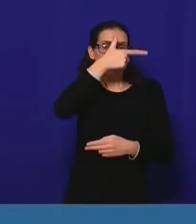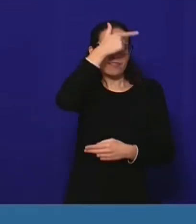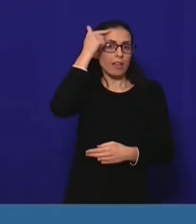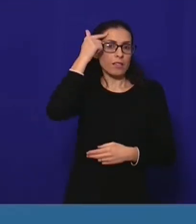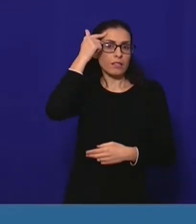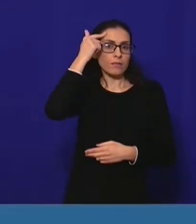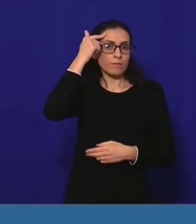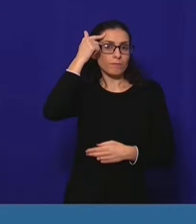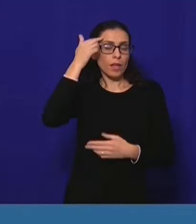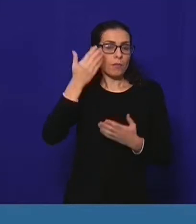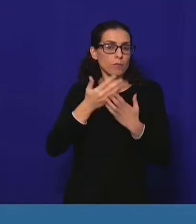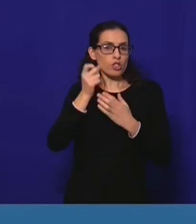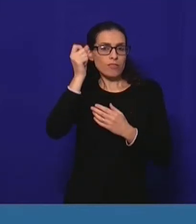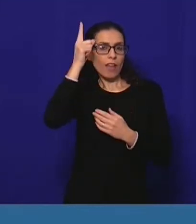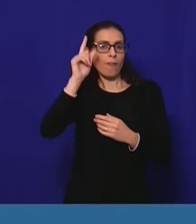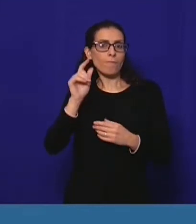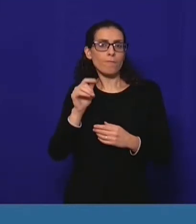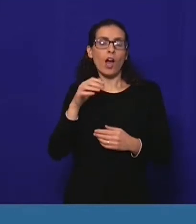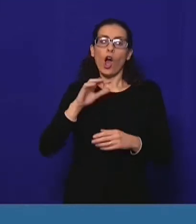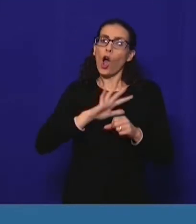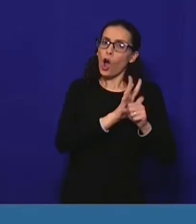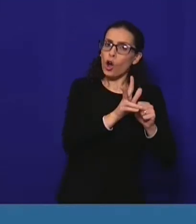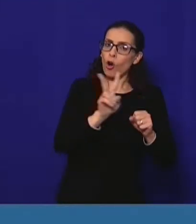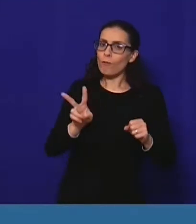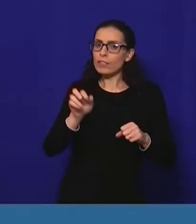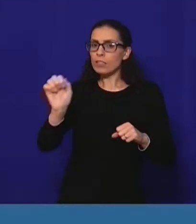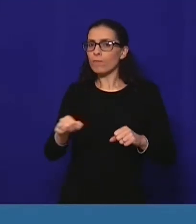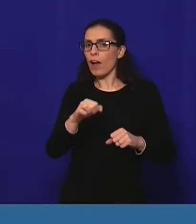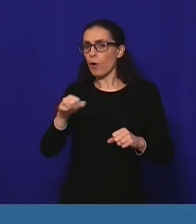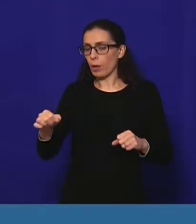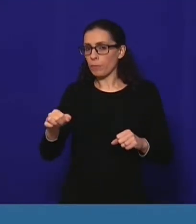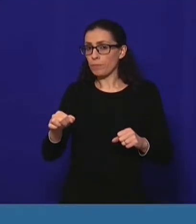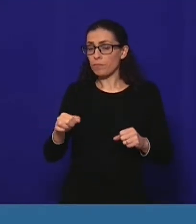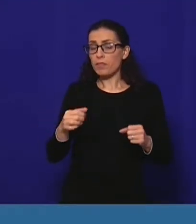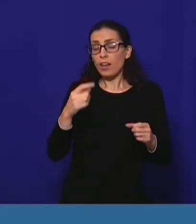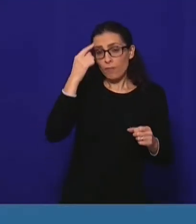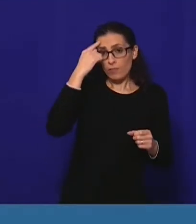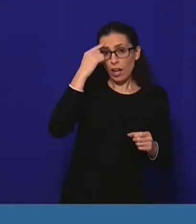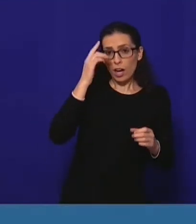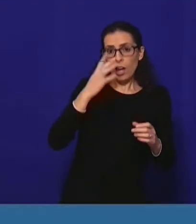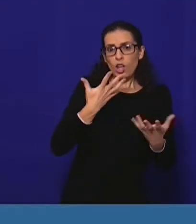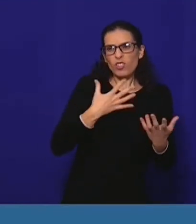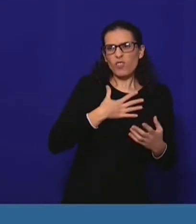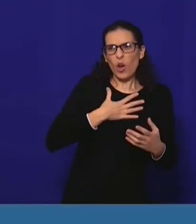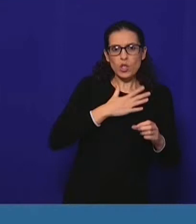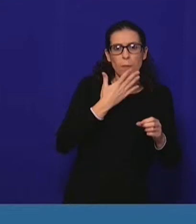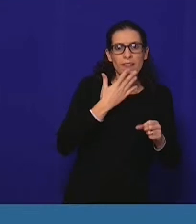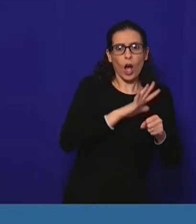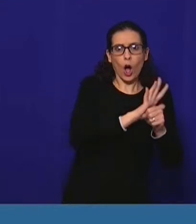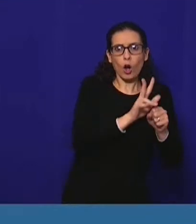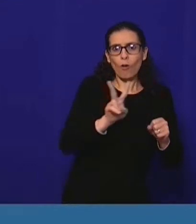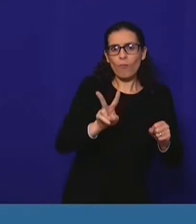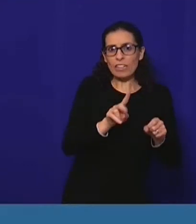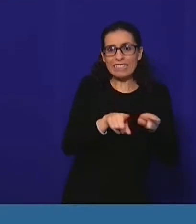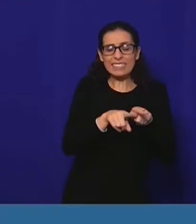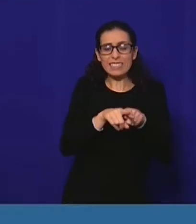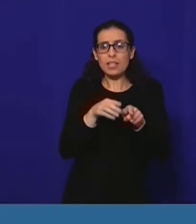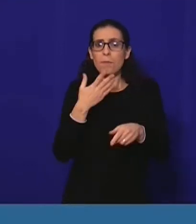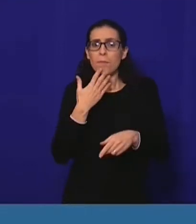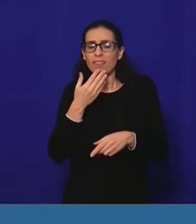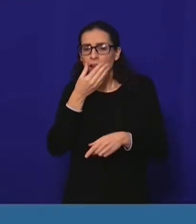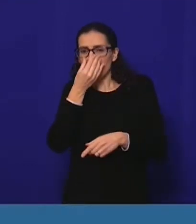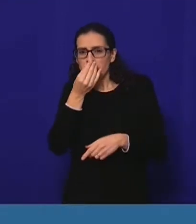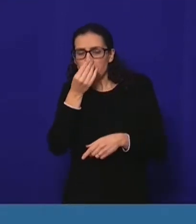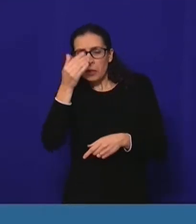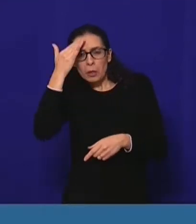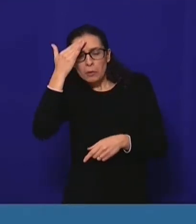it-test. Niftakru li s-sintomi tal-COVID ħafna drabi jixbħu l-dawk tal-irjaħat komuni. Allura jekk għandek is-sintomi importanti